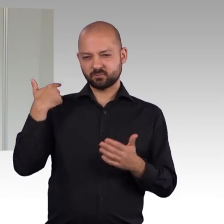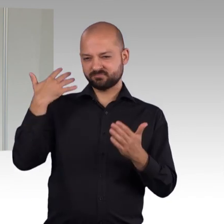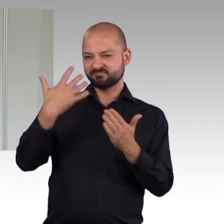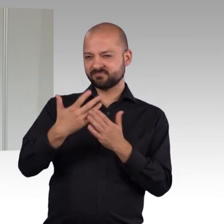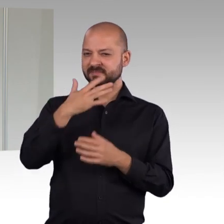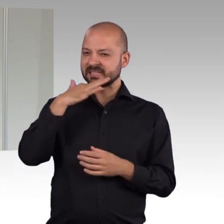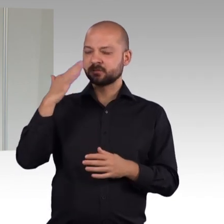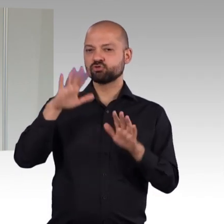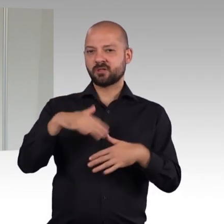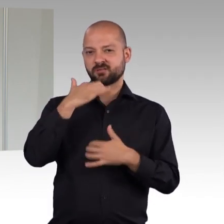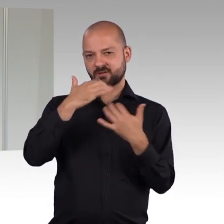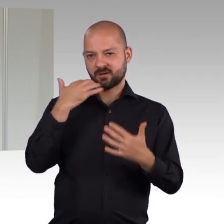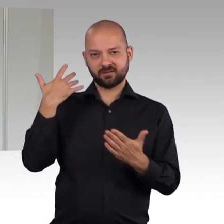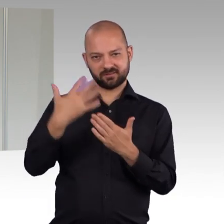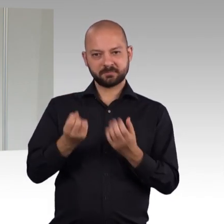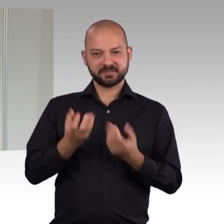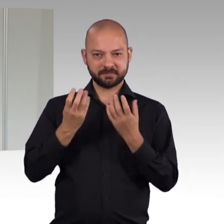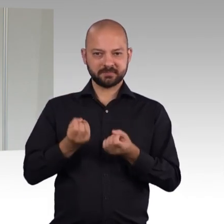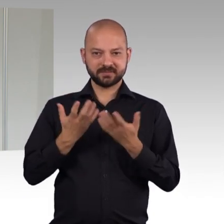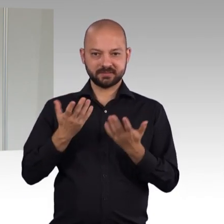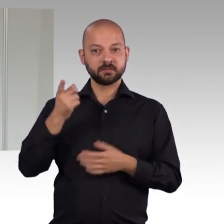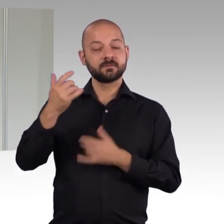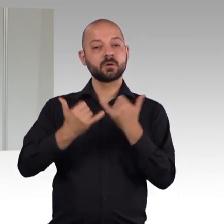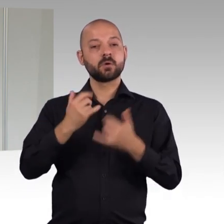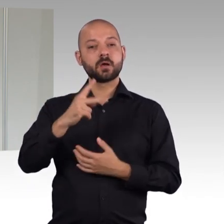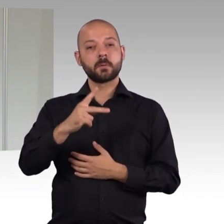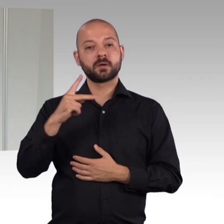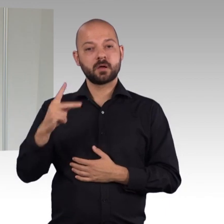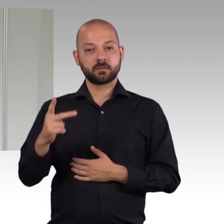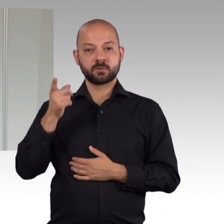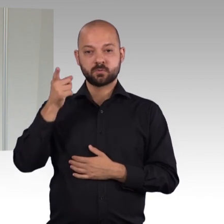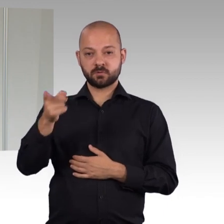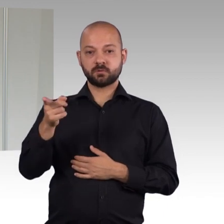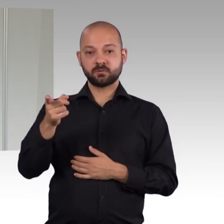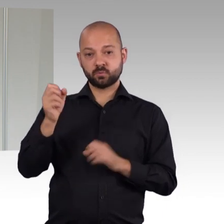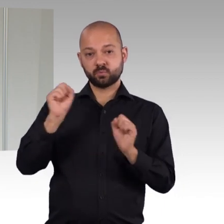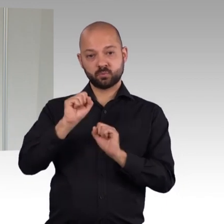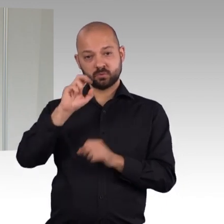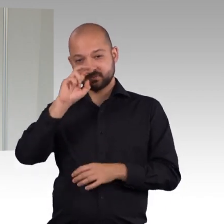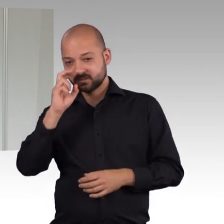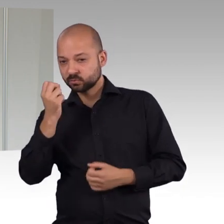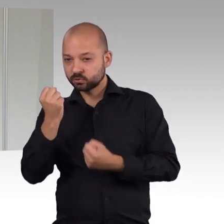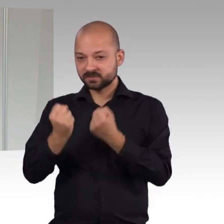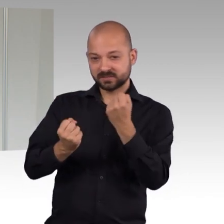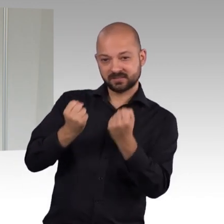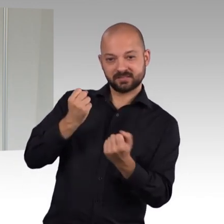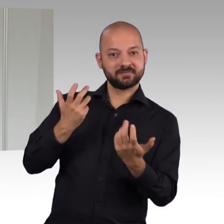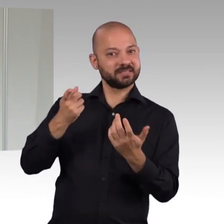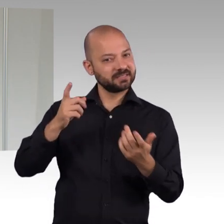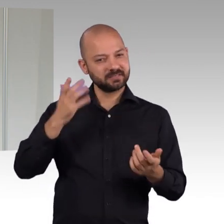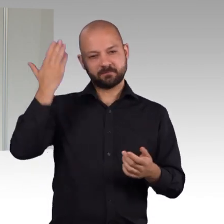wichtig, als dass es nur eine Station für diejenigen ist, die sich selbst auf dem Weg nach oben sehen. Blitzlichtgewitter,